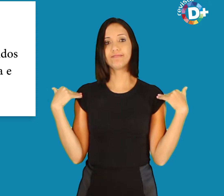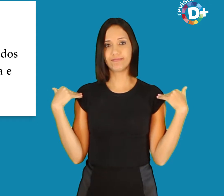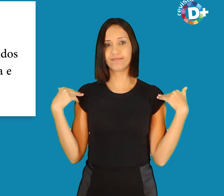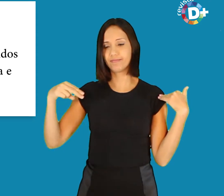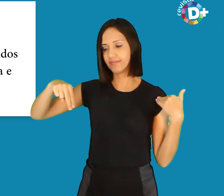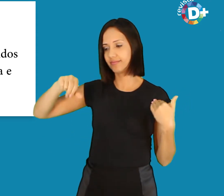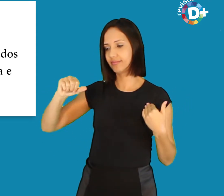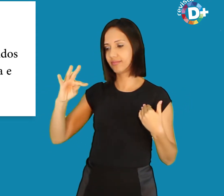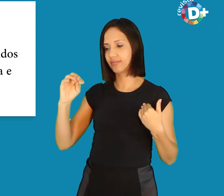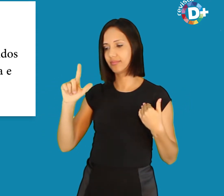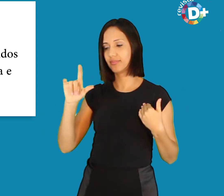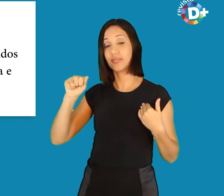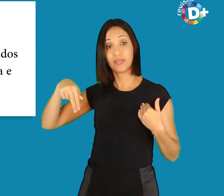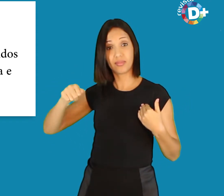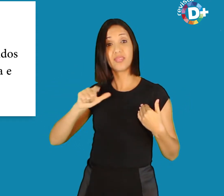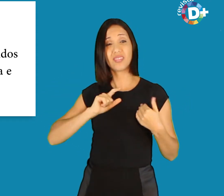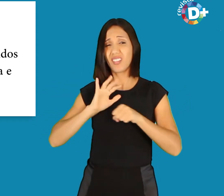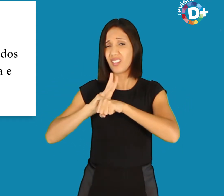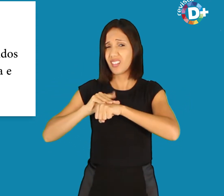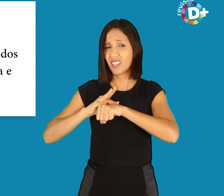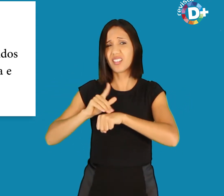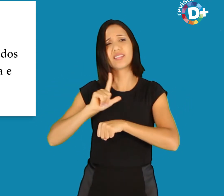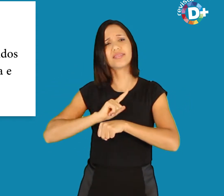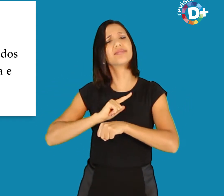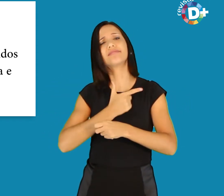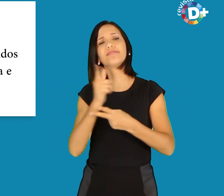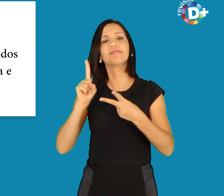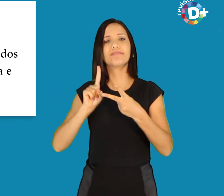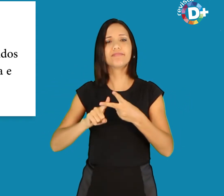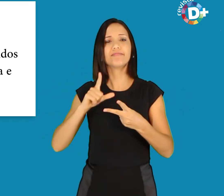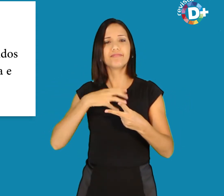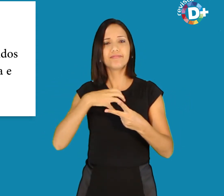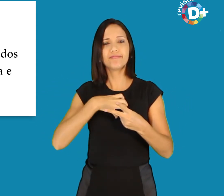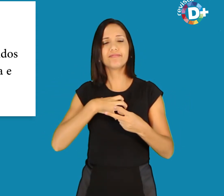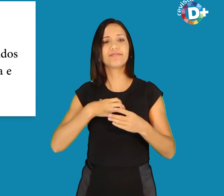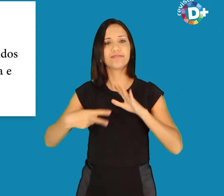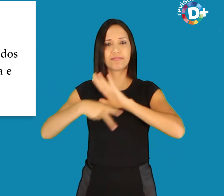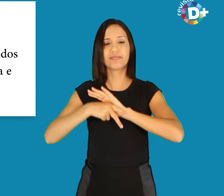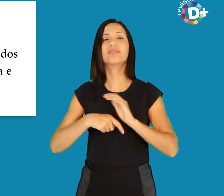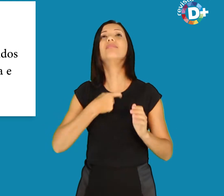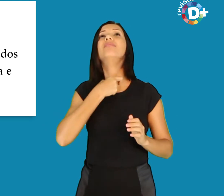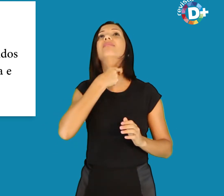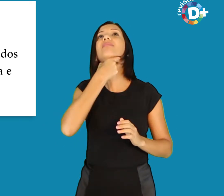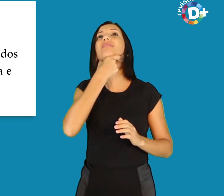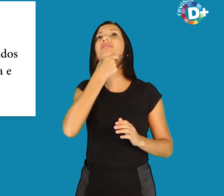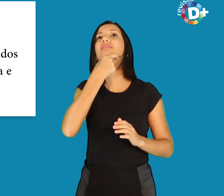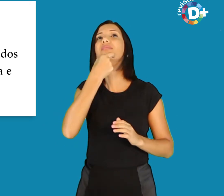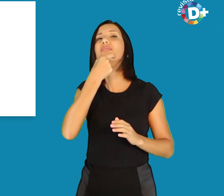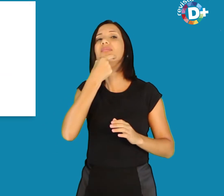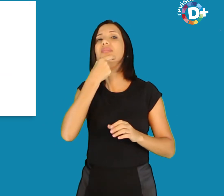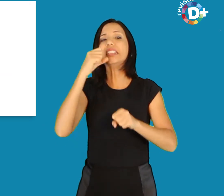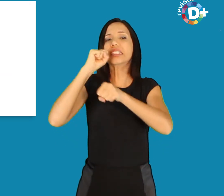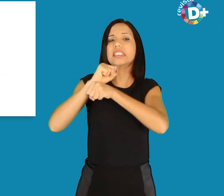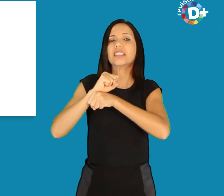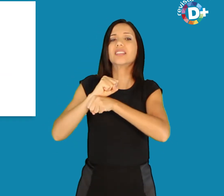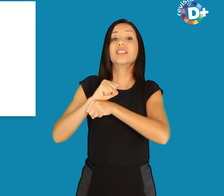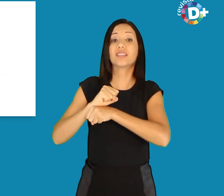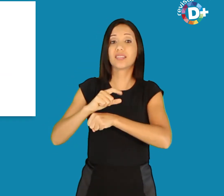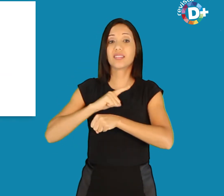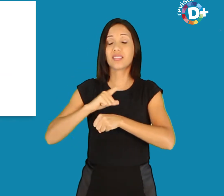movimentos da língua usamos um aparelho para ajudá lo a respirar mais para ela a economizar energia porém